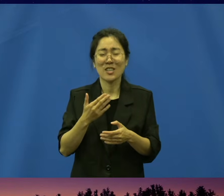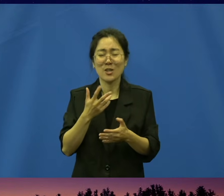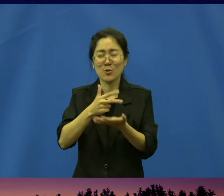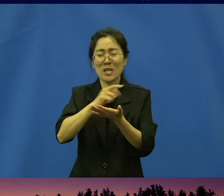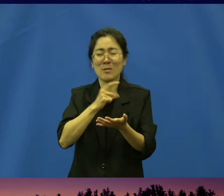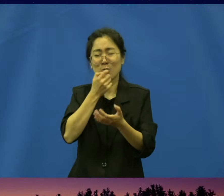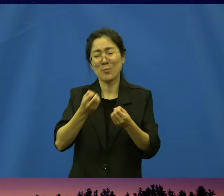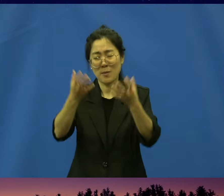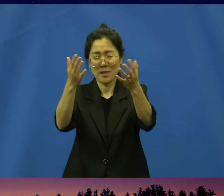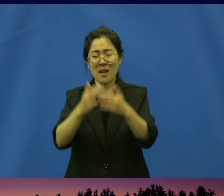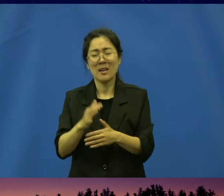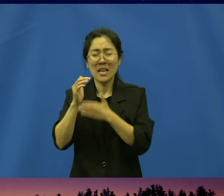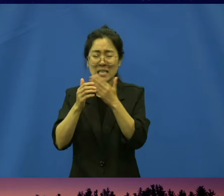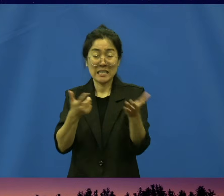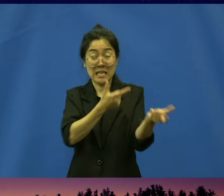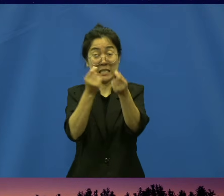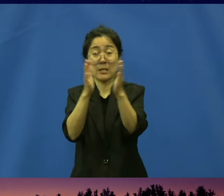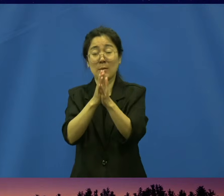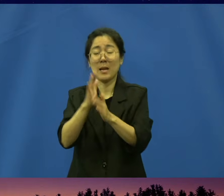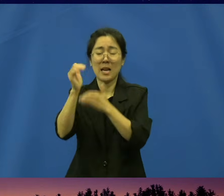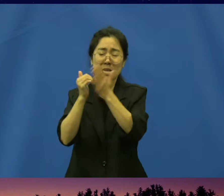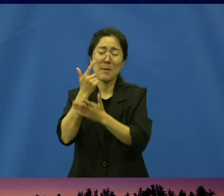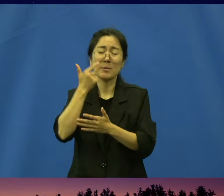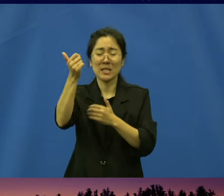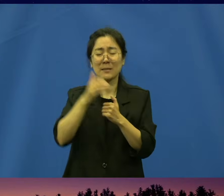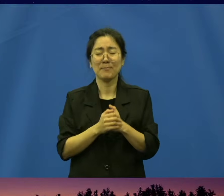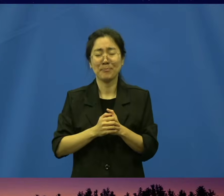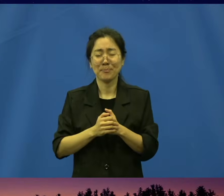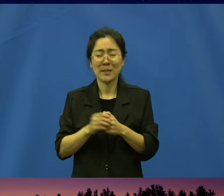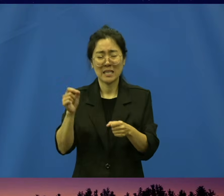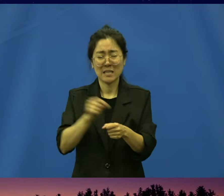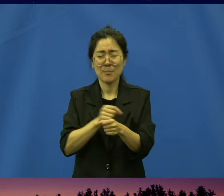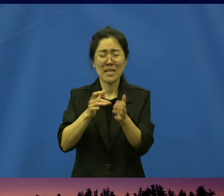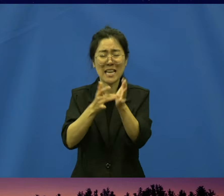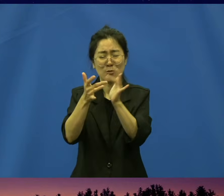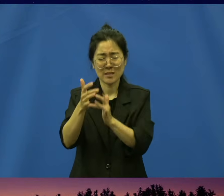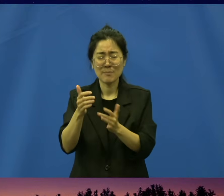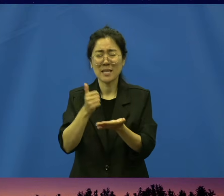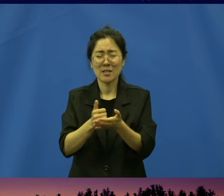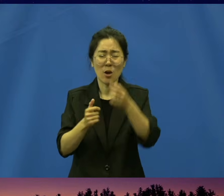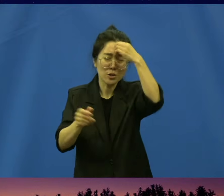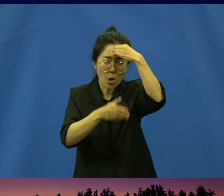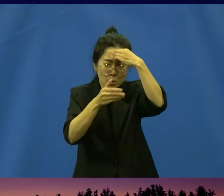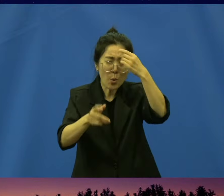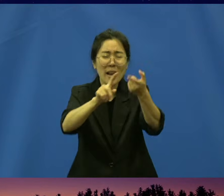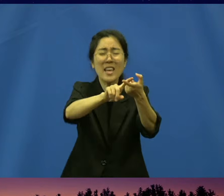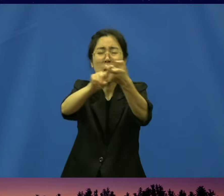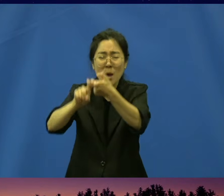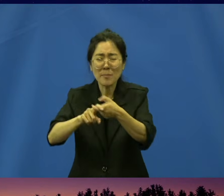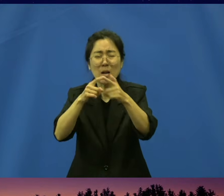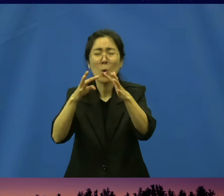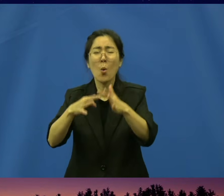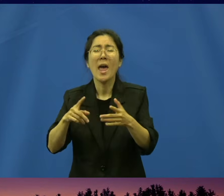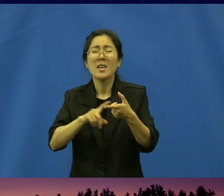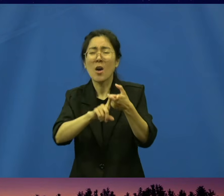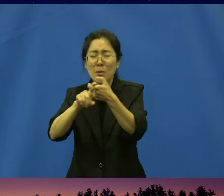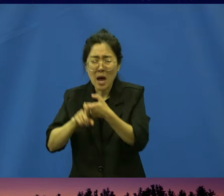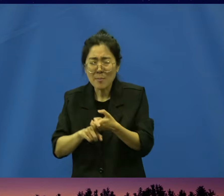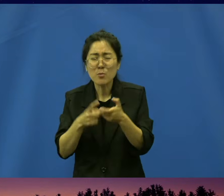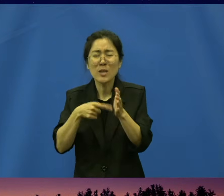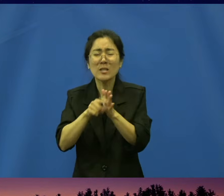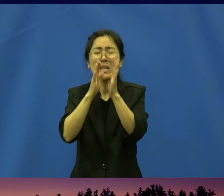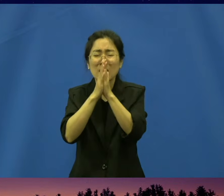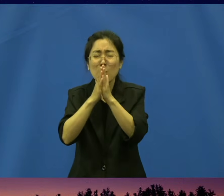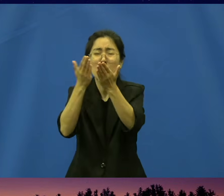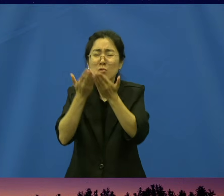기도하겠습니다. 하나님 아버지, 특별히 우리 예수님께서 성도 간의 연합과 교회 연합을 위해서 기도해 주셔서 참으로